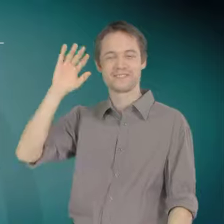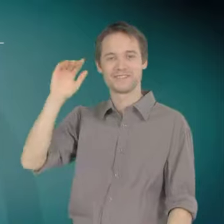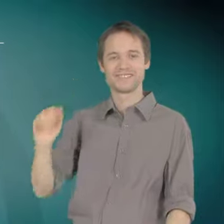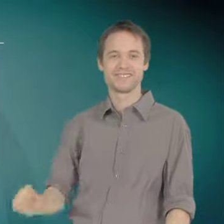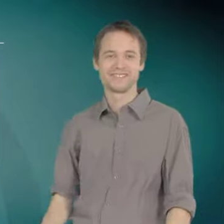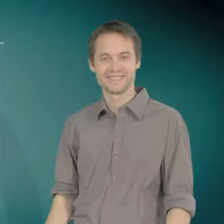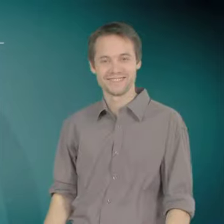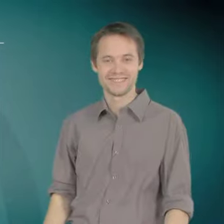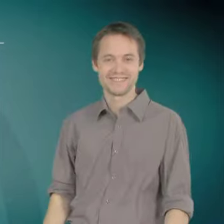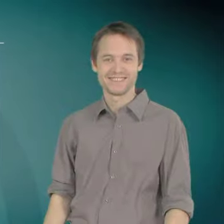auf wiedersehen